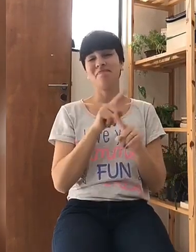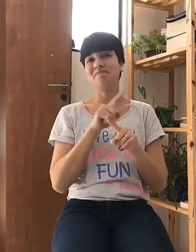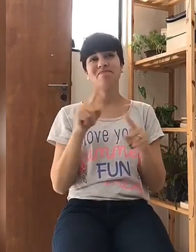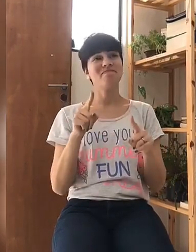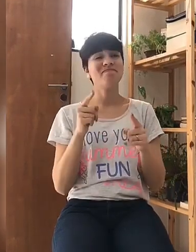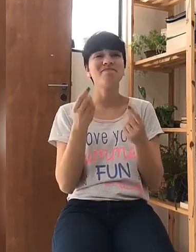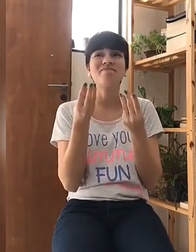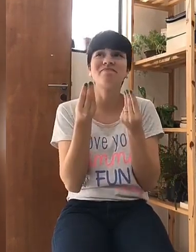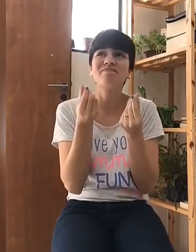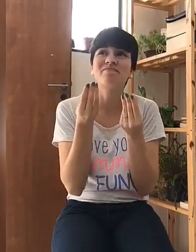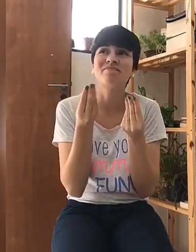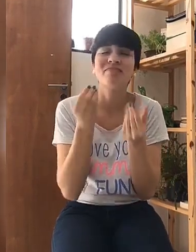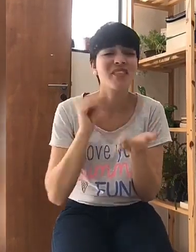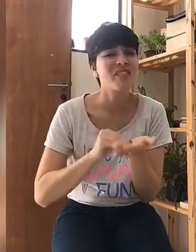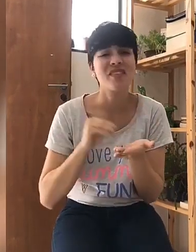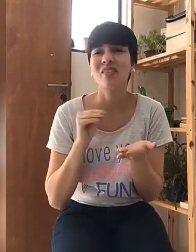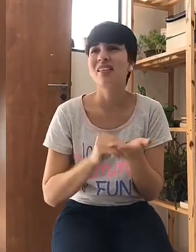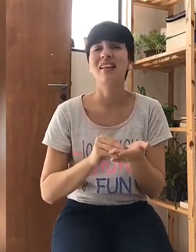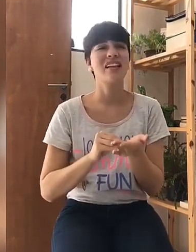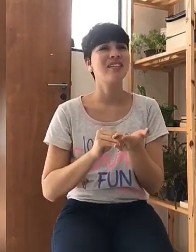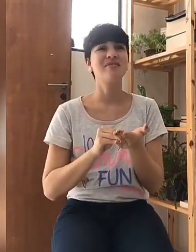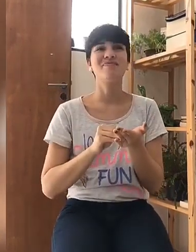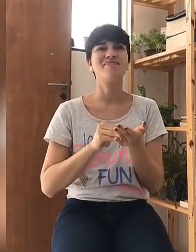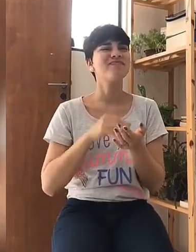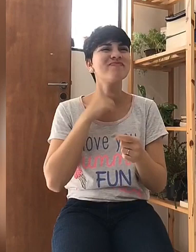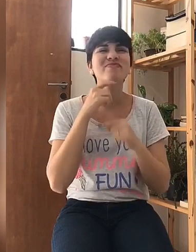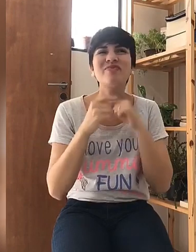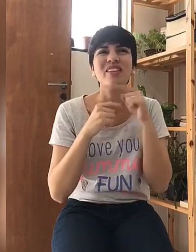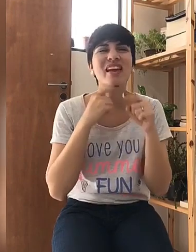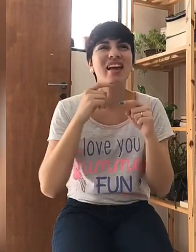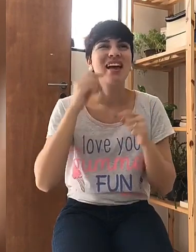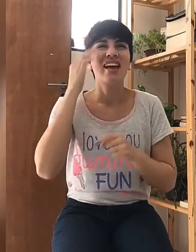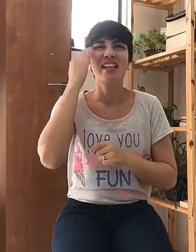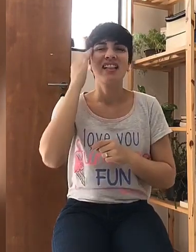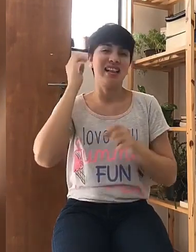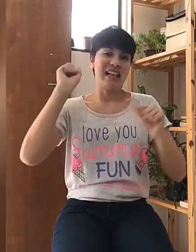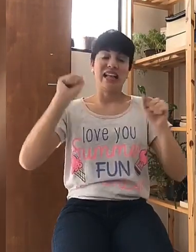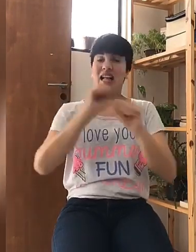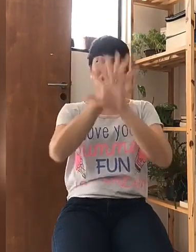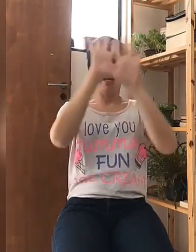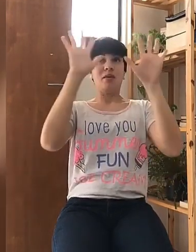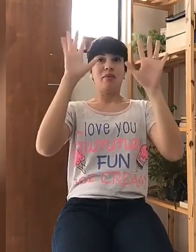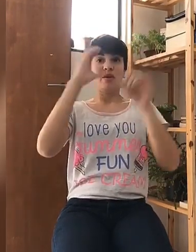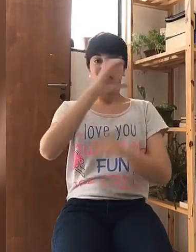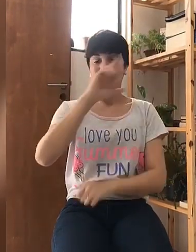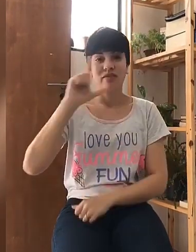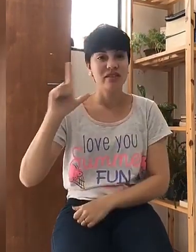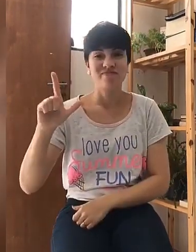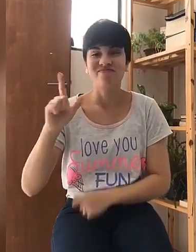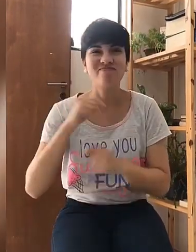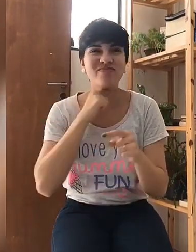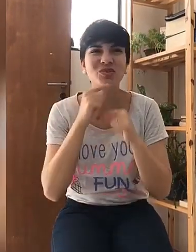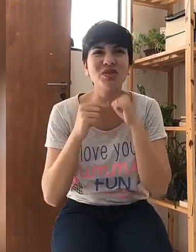sim. Mas, faltava, sabe? Eu não conseguia entender de maneira clara os classificadores.